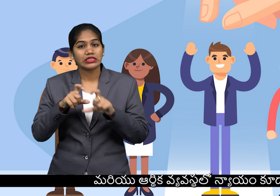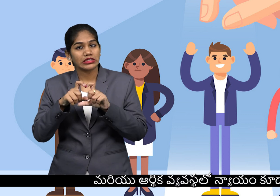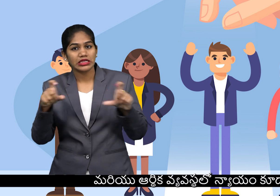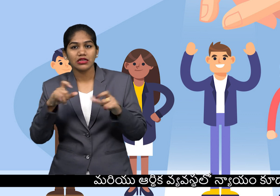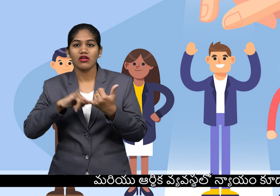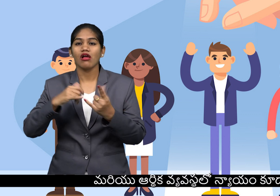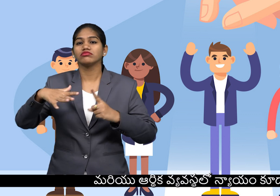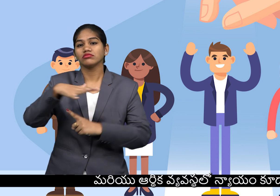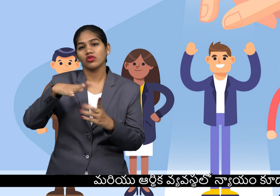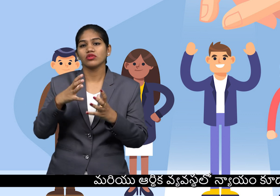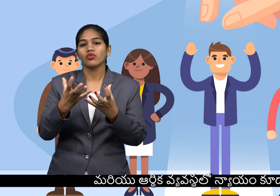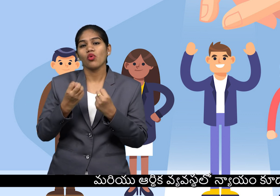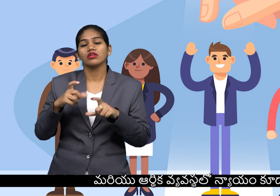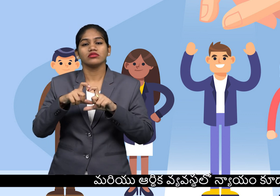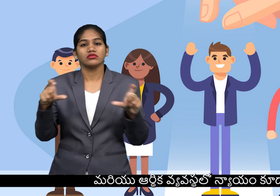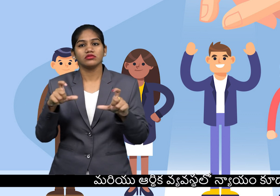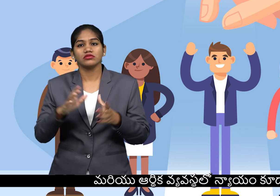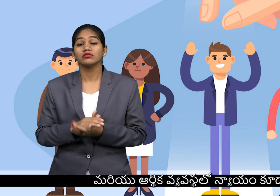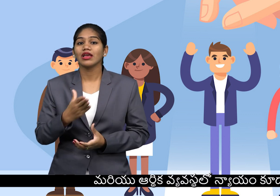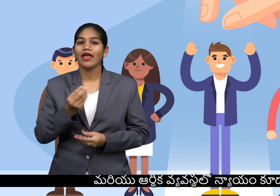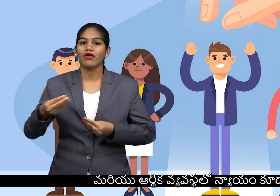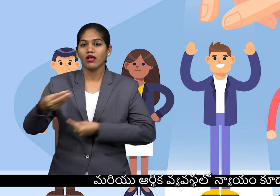సమాజంలో మరియు ఆర్థిక వ్యవస్థలో